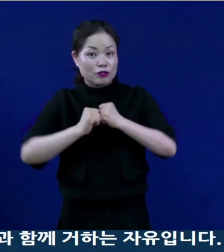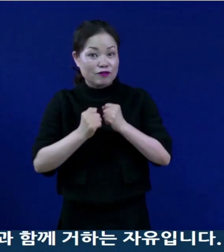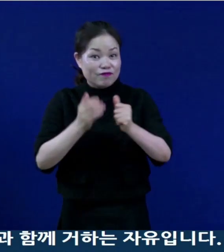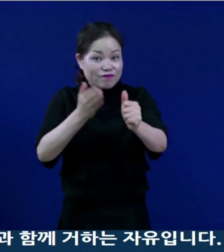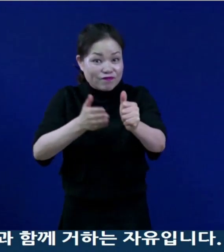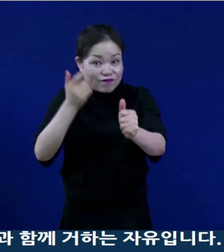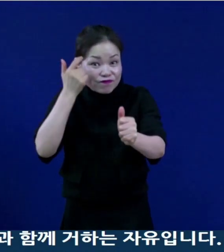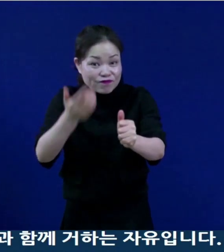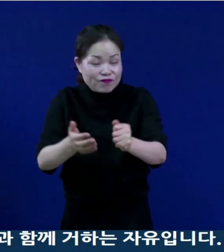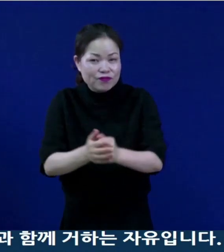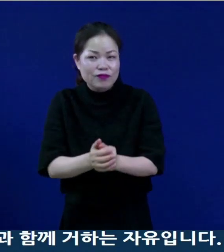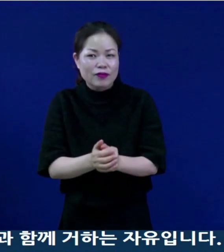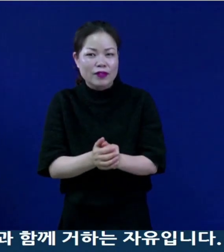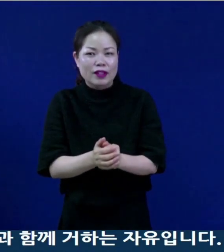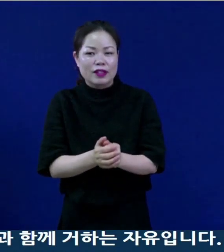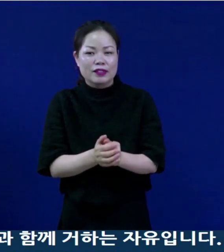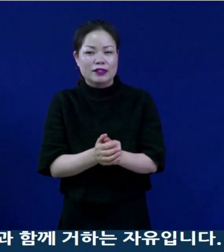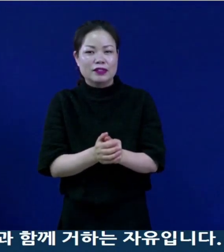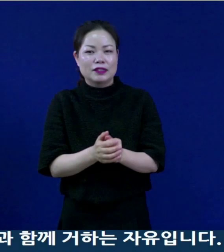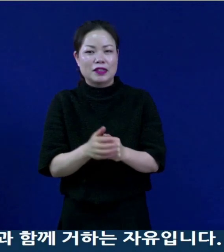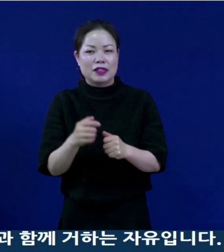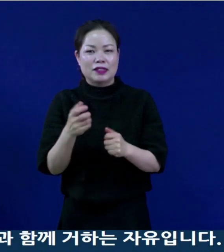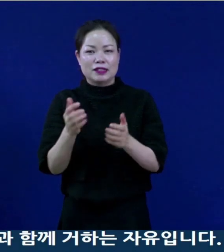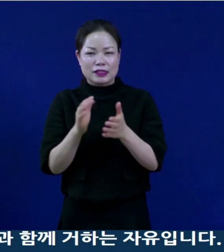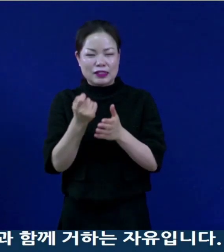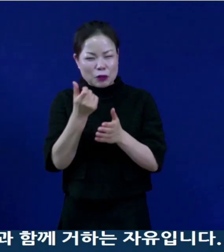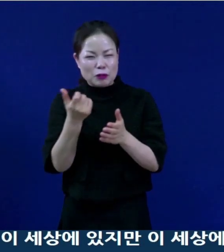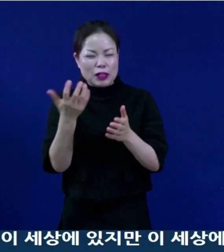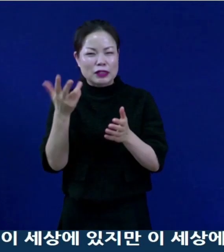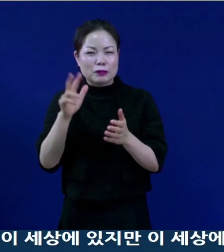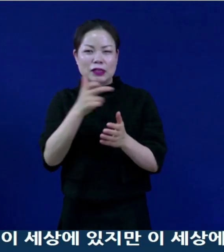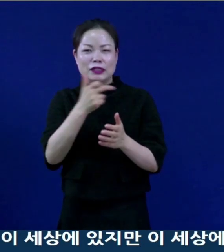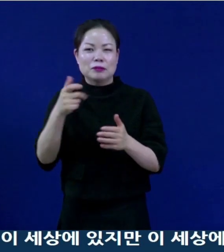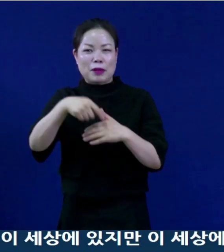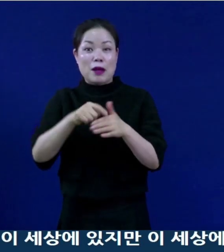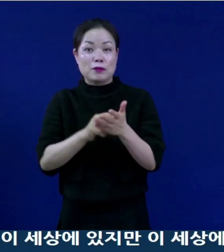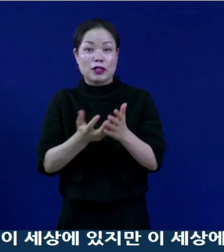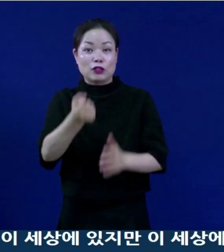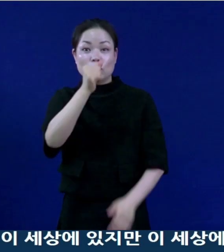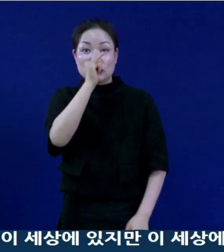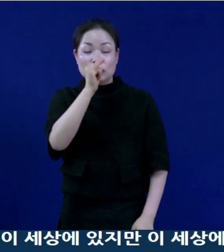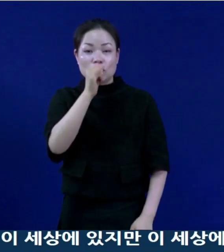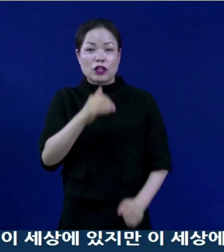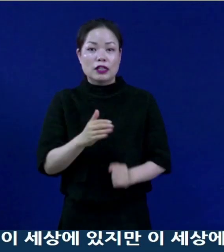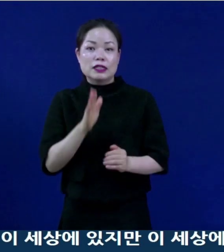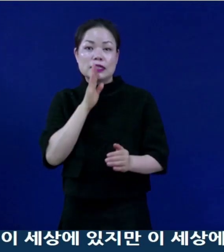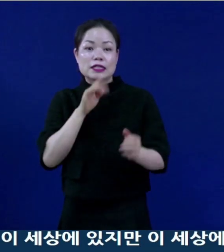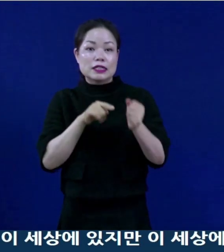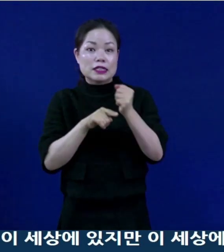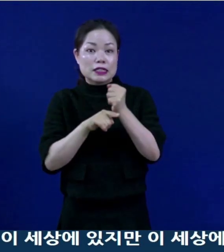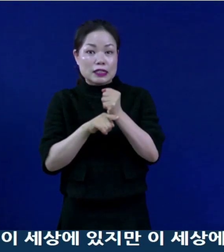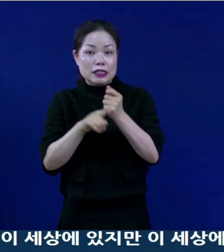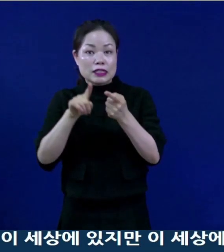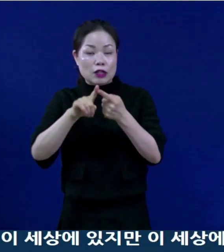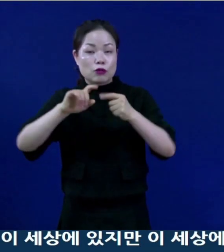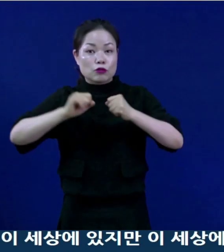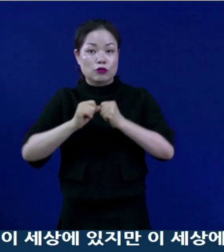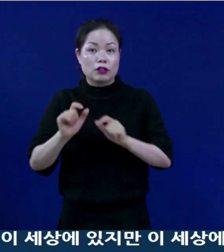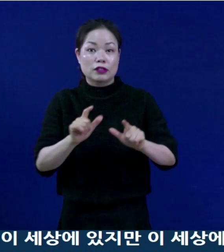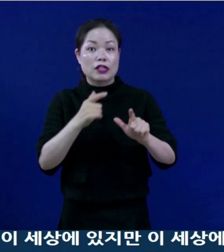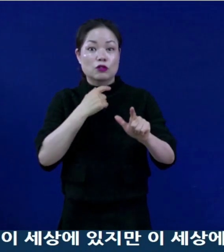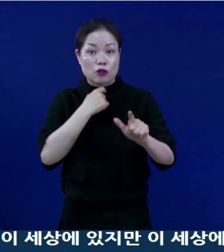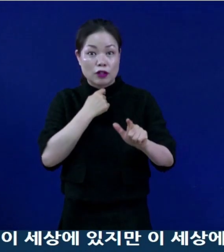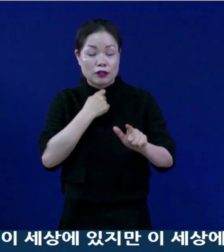소망하시죠? 작게 하셔도 마음은 크신 줄로 믿습니다. 여러분, 진리를 따르기를 소망하시죠?